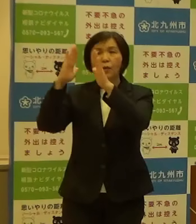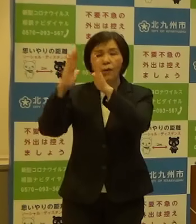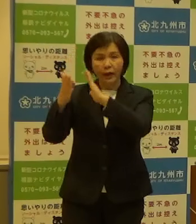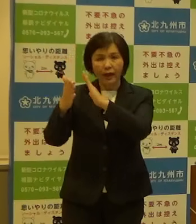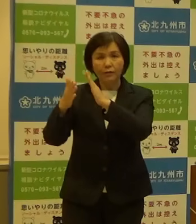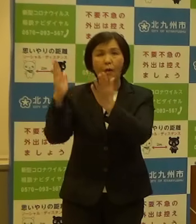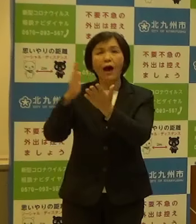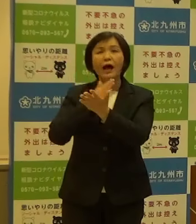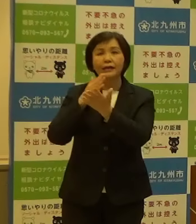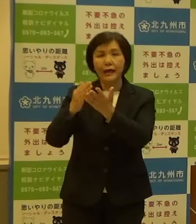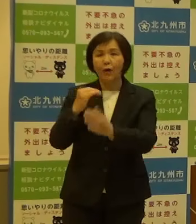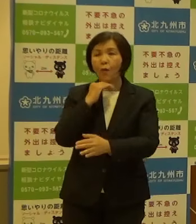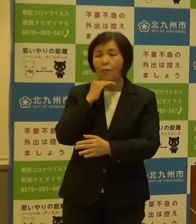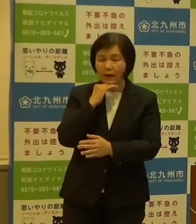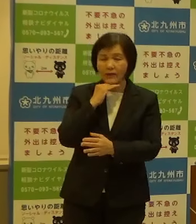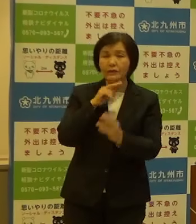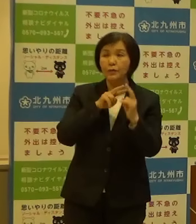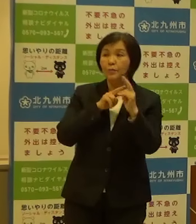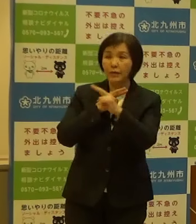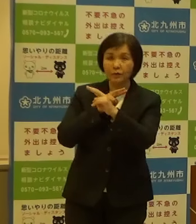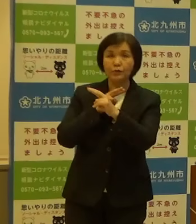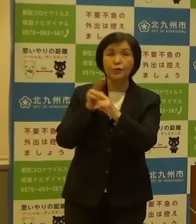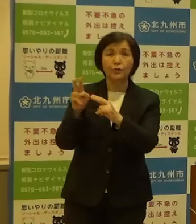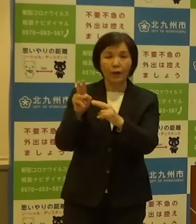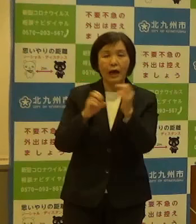するということであります。